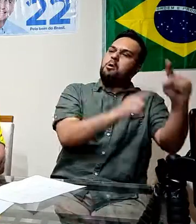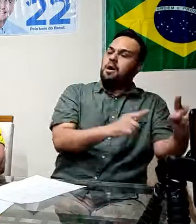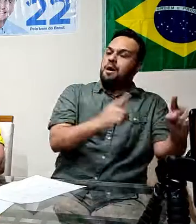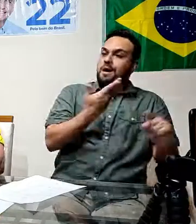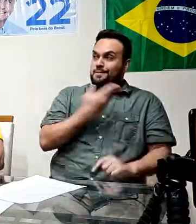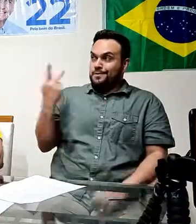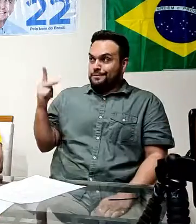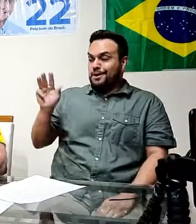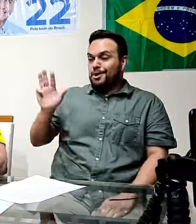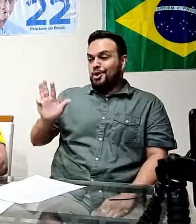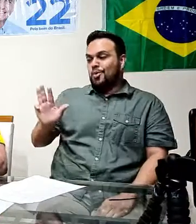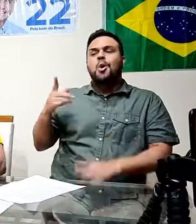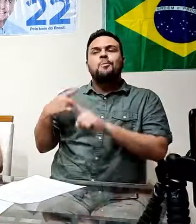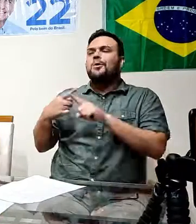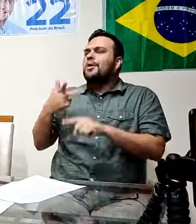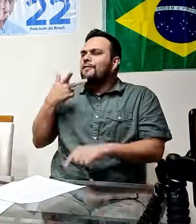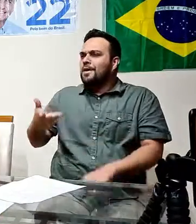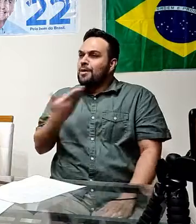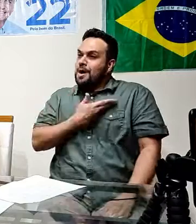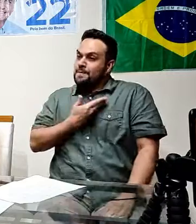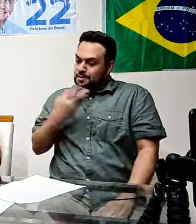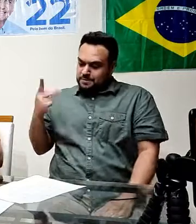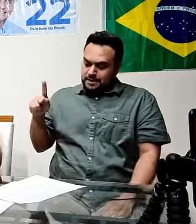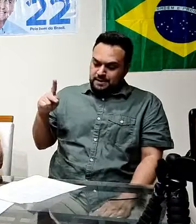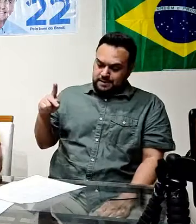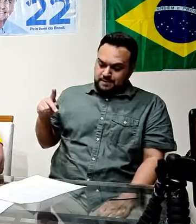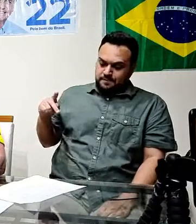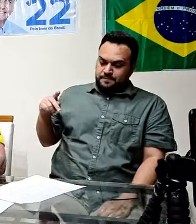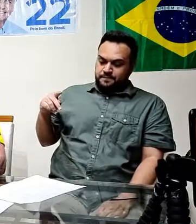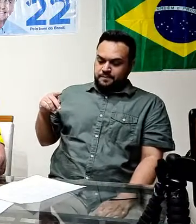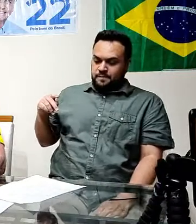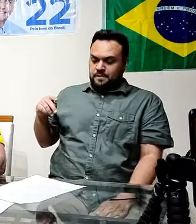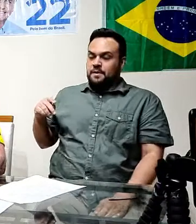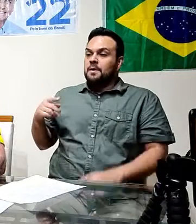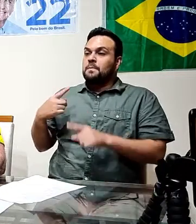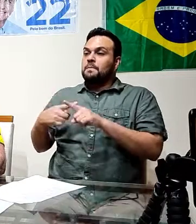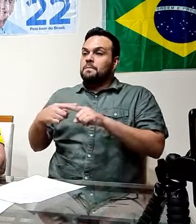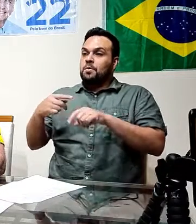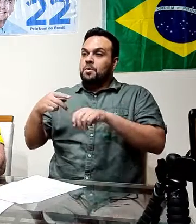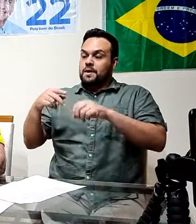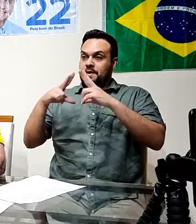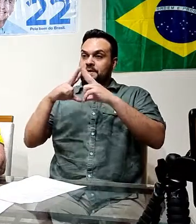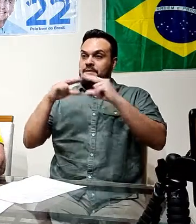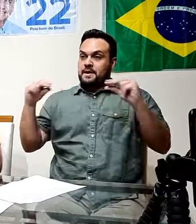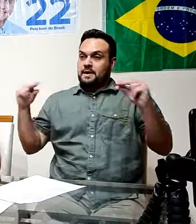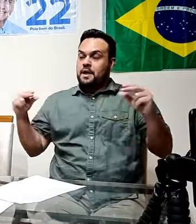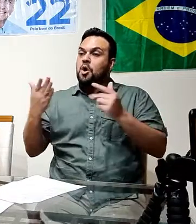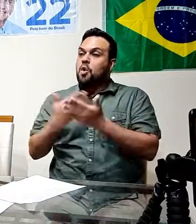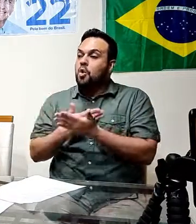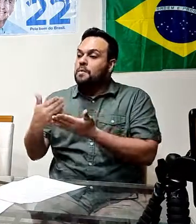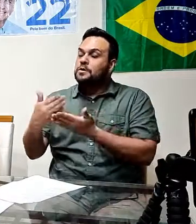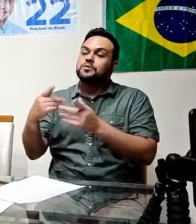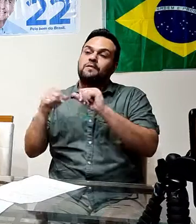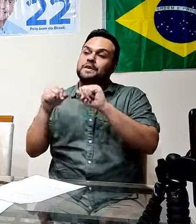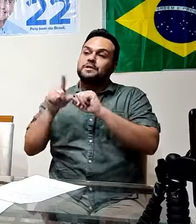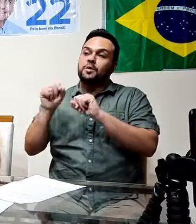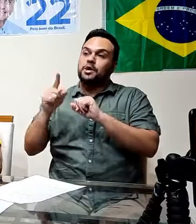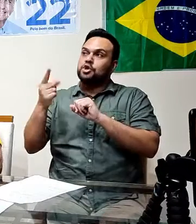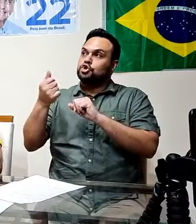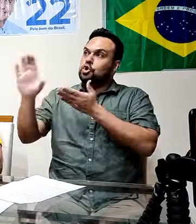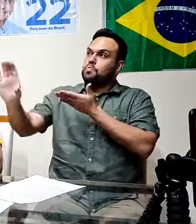do Lula. Por que eu falo amigo do Lula? Porque a Nicarágua começou a fazer uma hidrelétrica, né? Dinheiro que foi